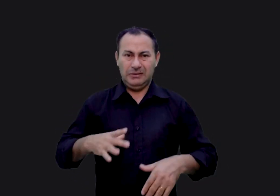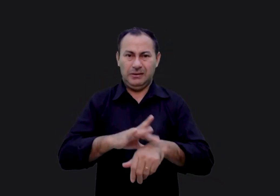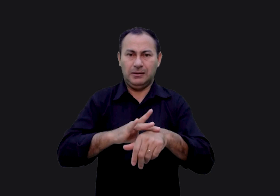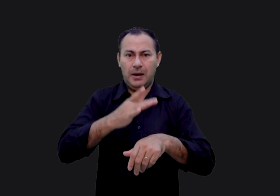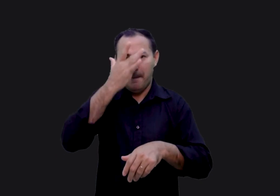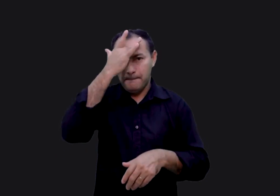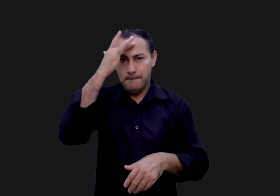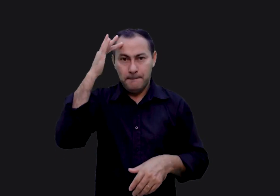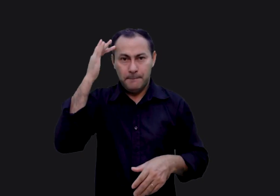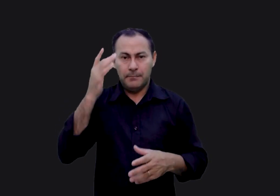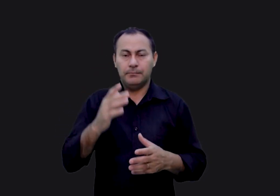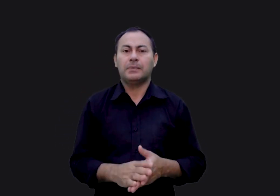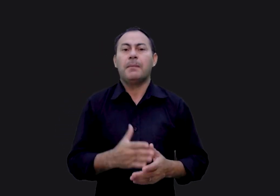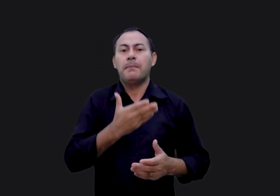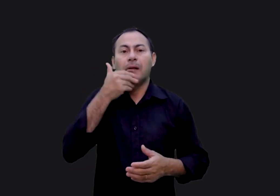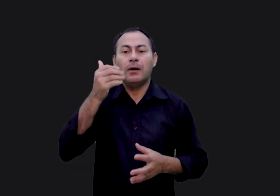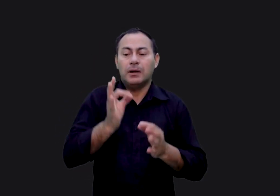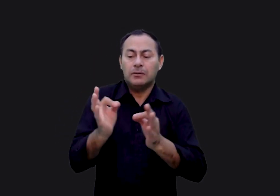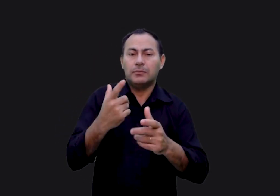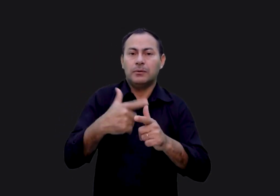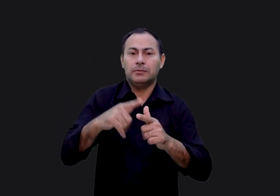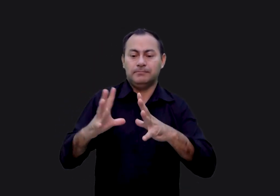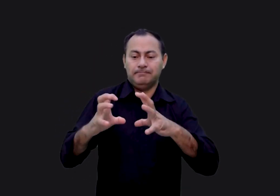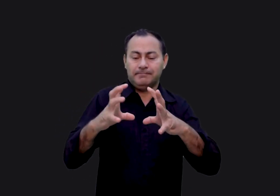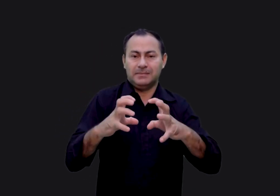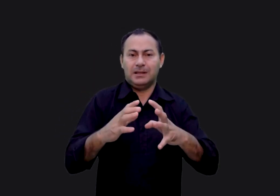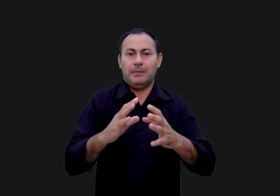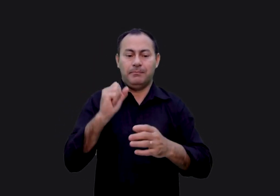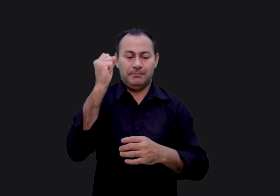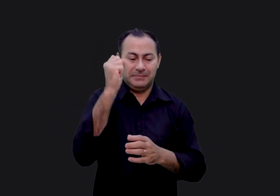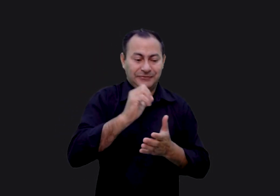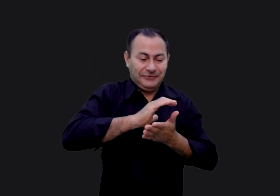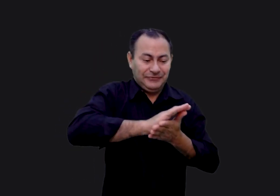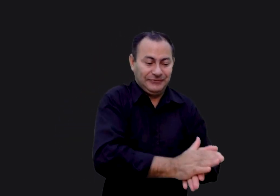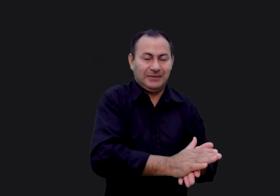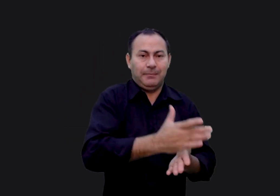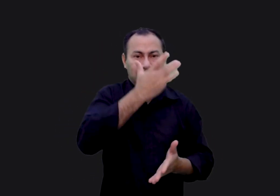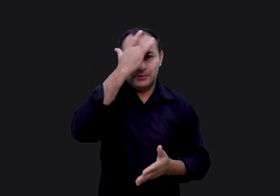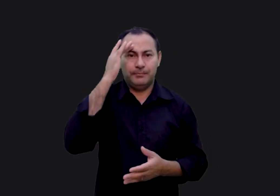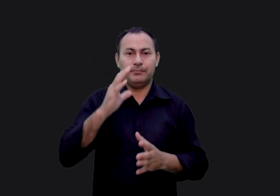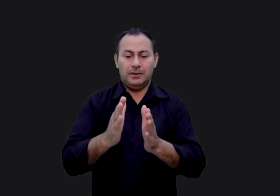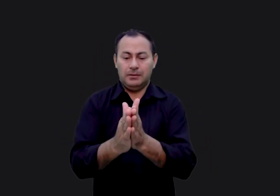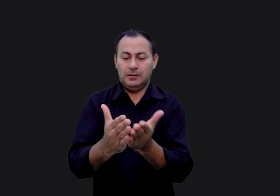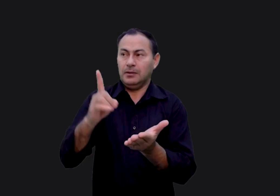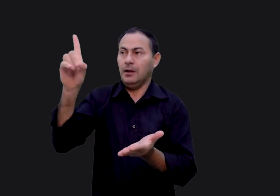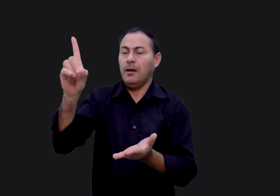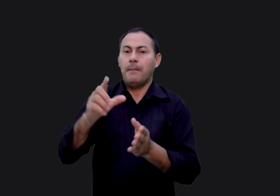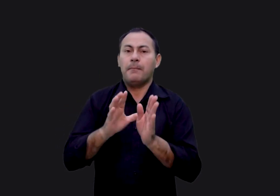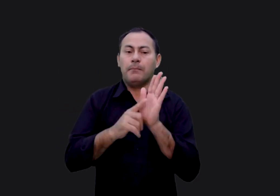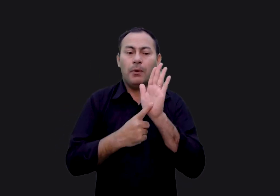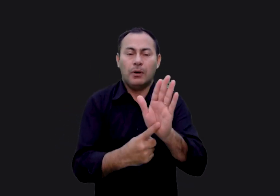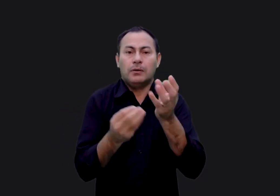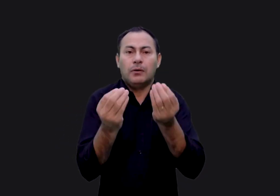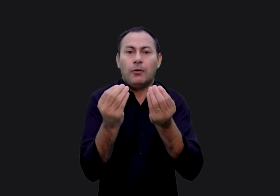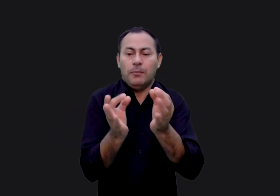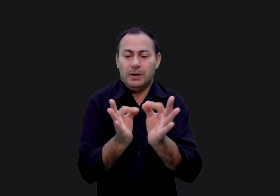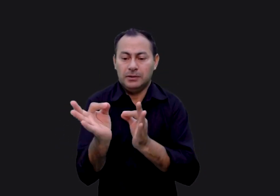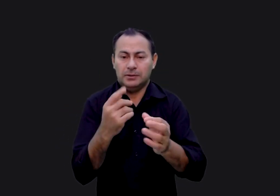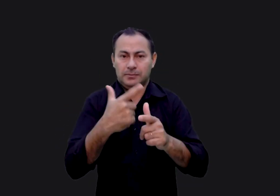melhor a pessoa resolver os problemas porque o conflito a está matando. As Escrituras nos mostram como lidar com tais